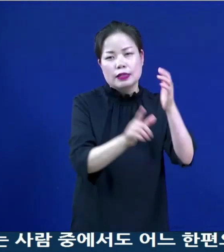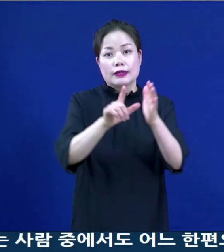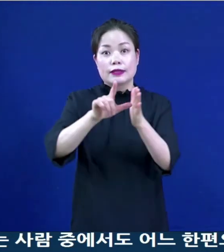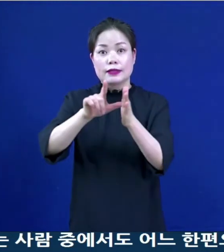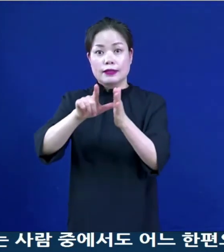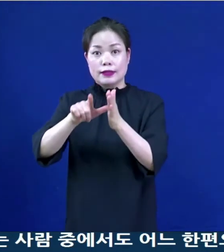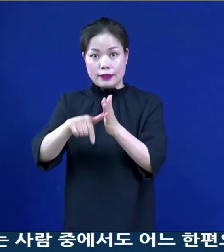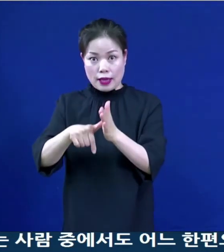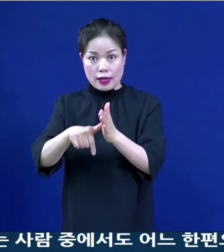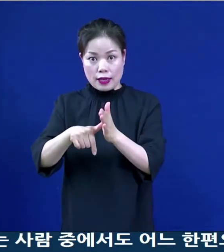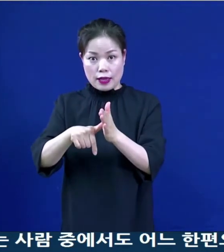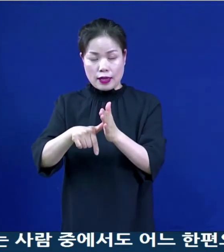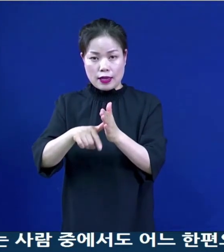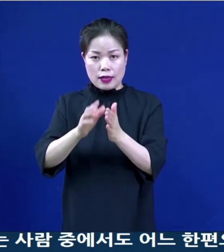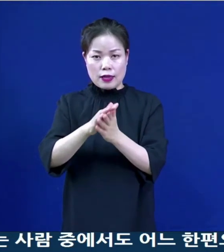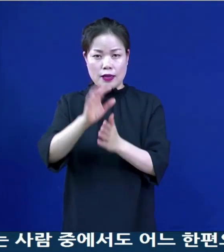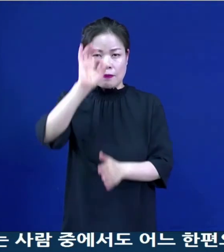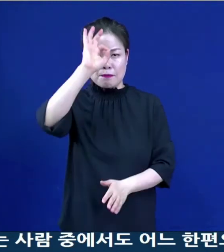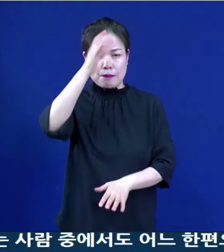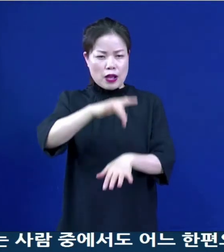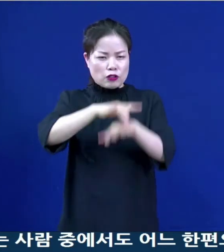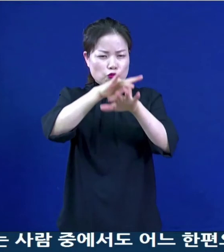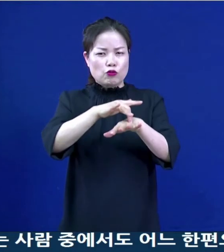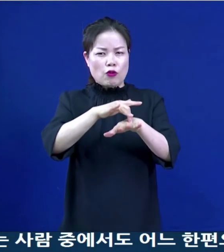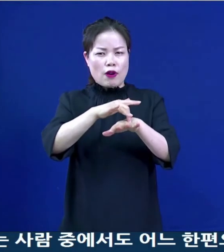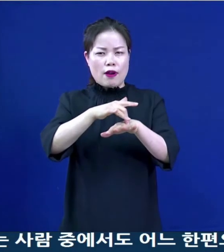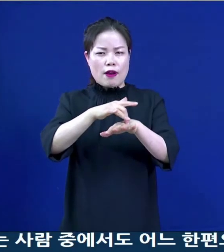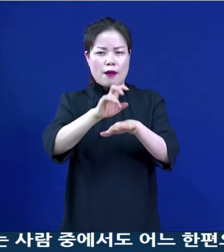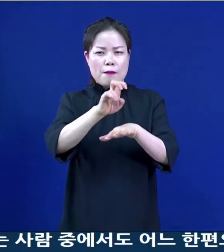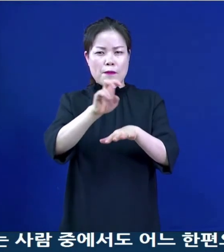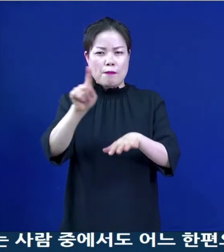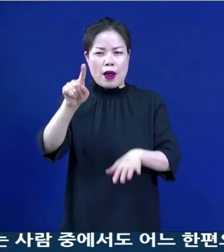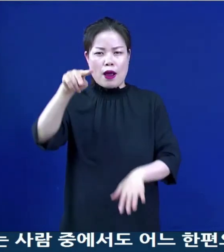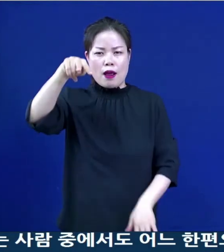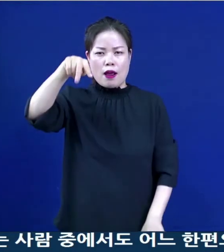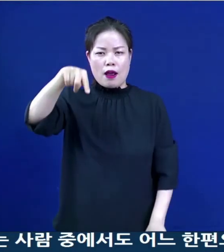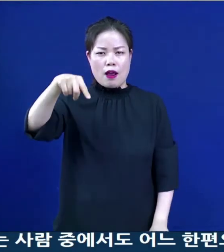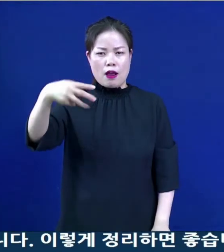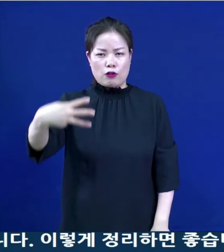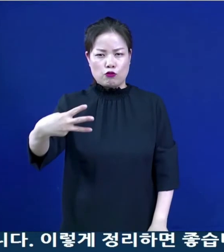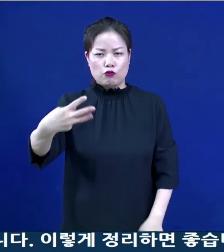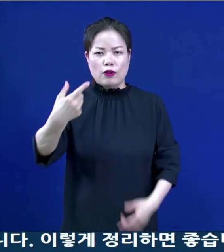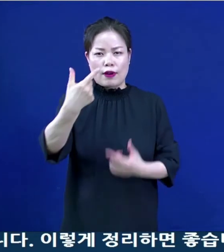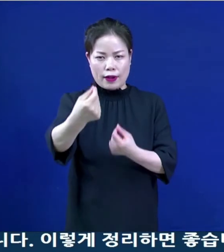시대의 마술과 같은 것이다, 이렇게 볼 수 있겠습니다.